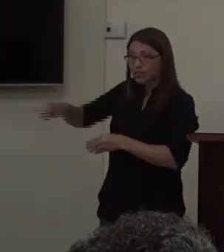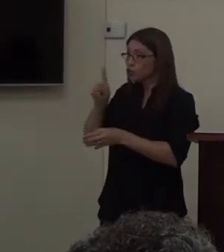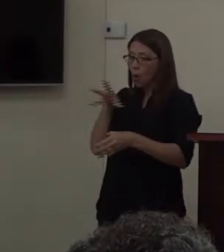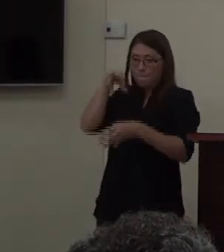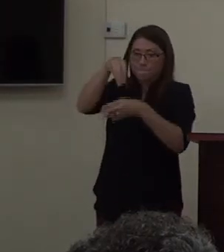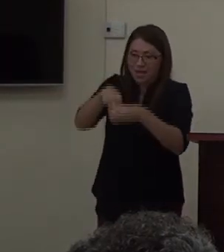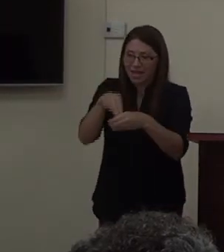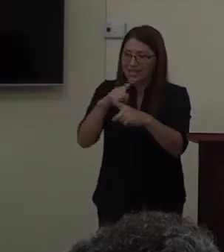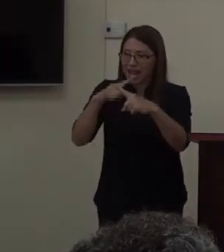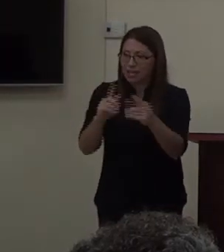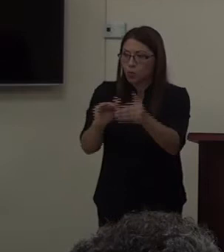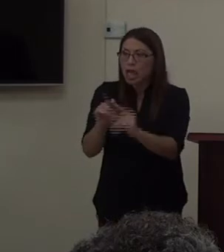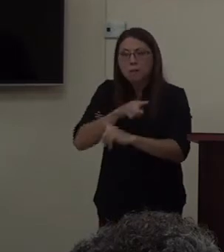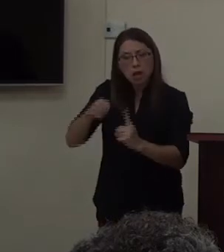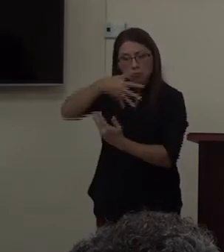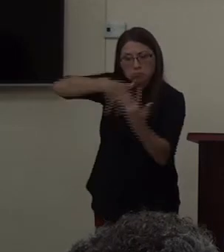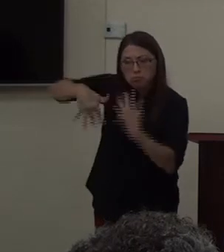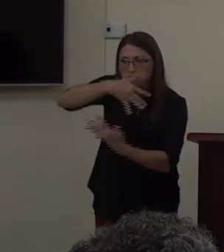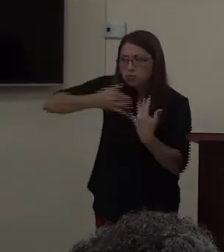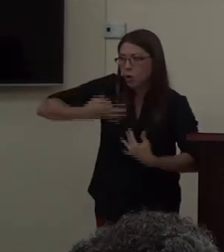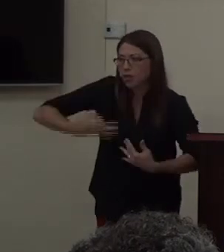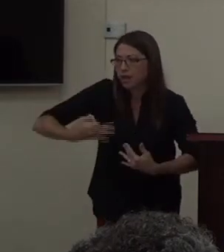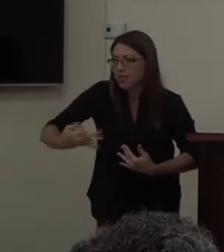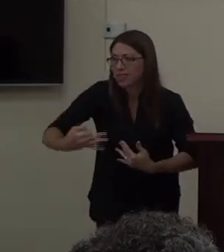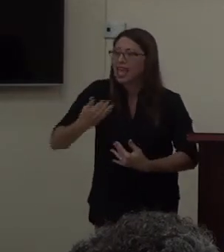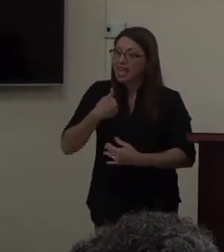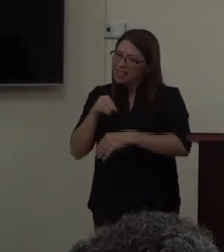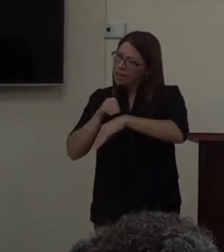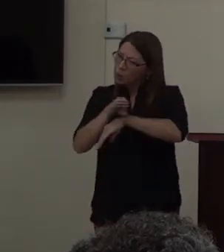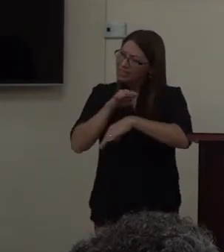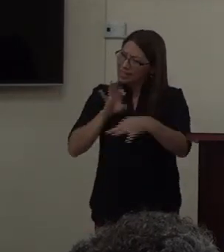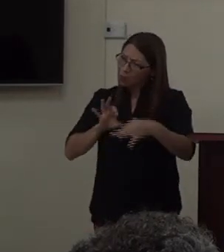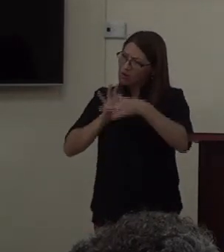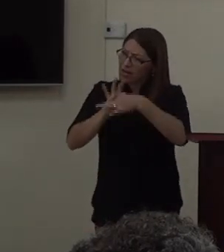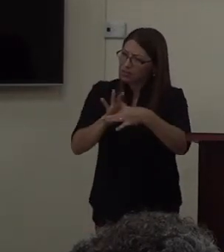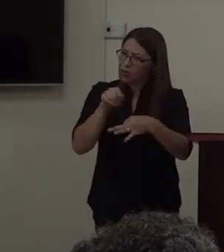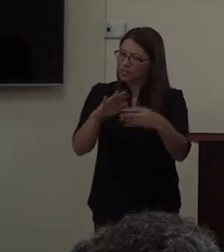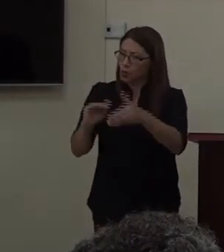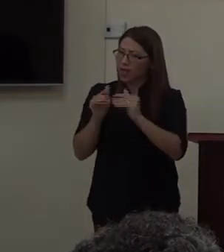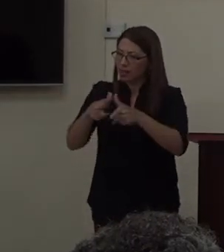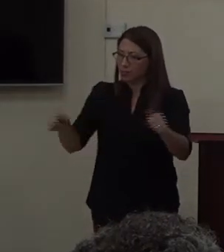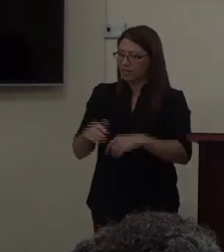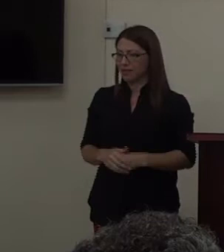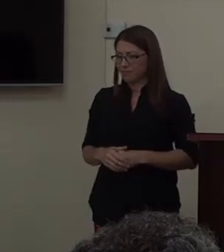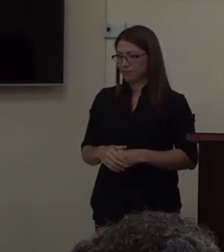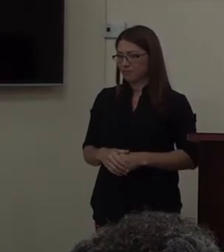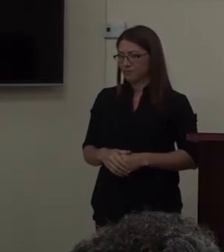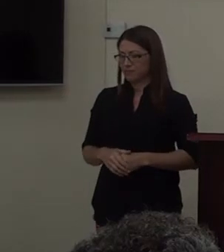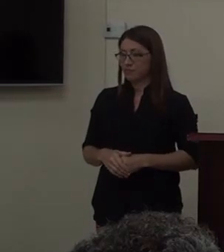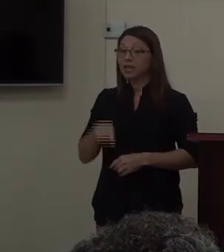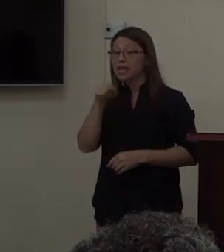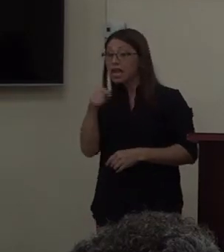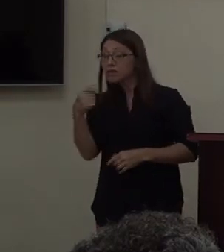conviven y con los que se relacionan cotidianamente, tienen una incidencia, tienen una relación en esa comunidad lingüística. Y